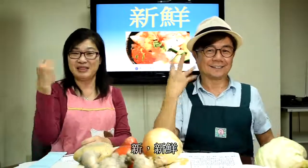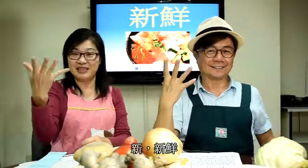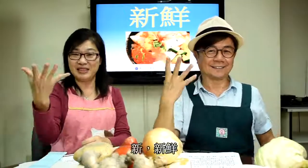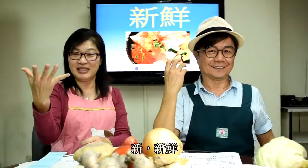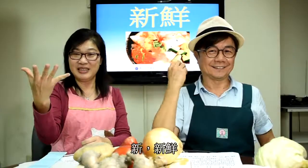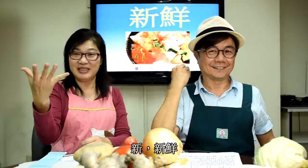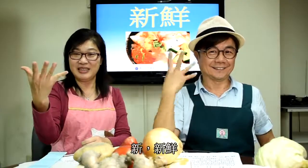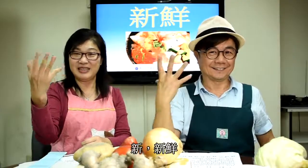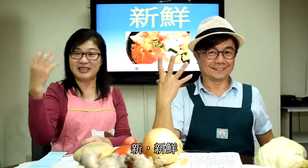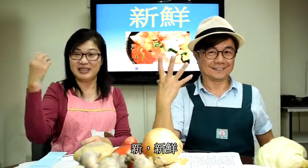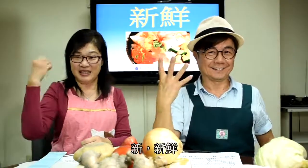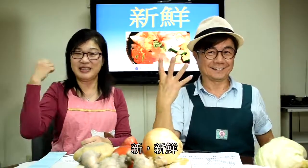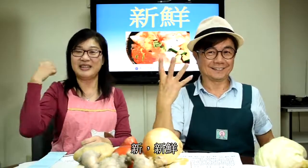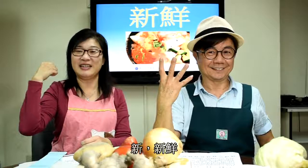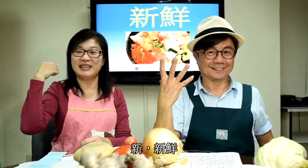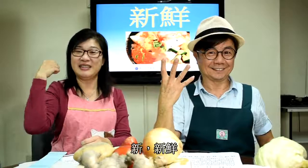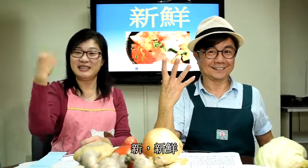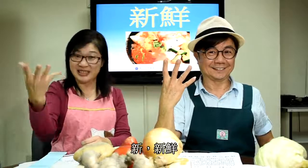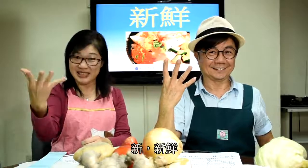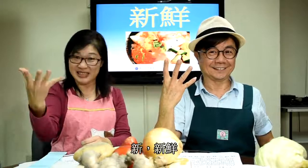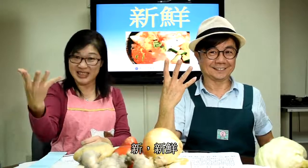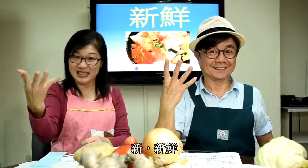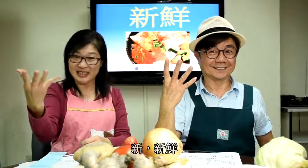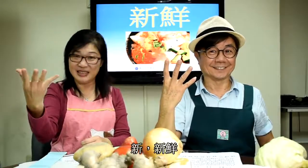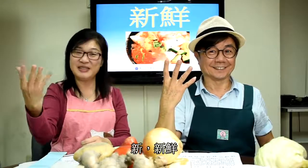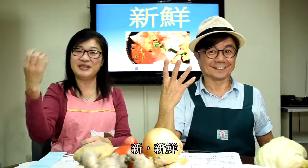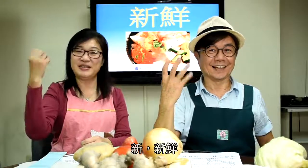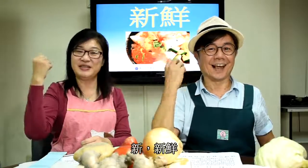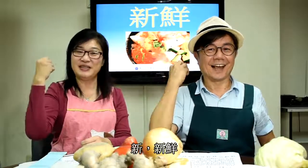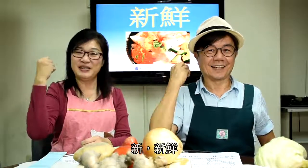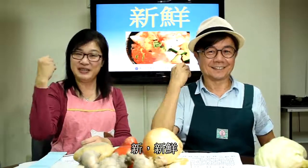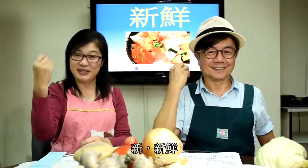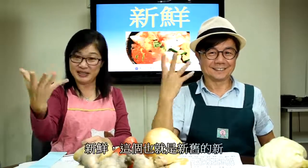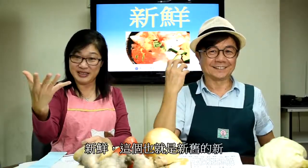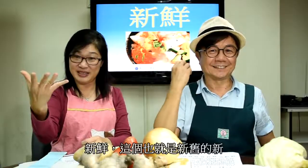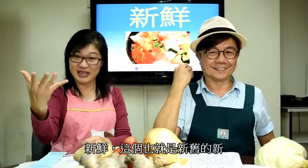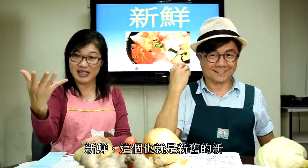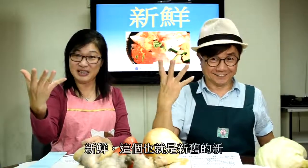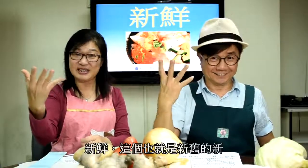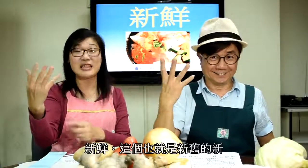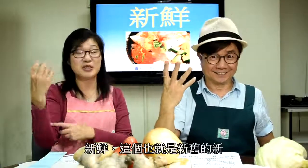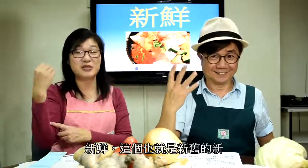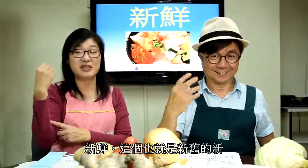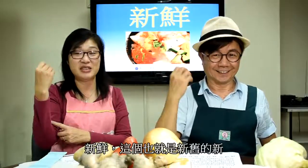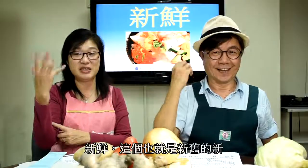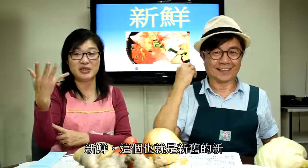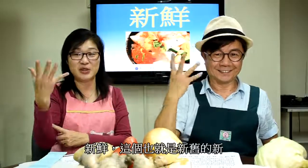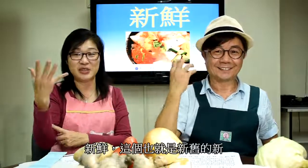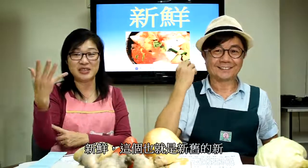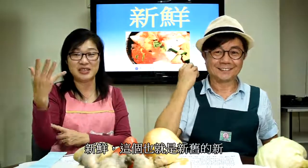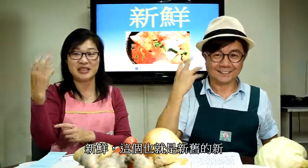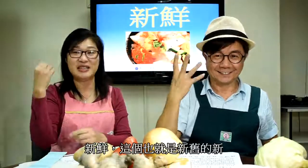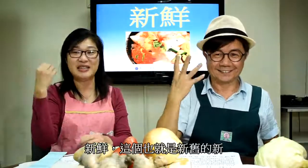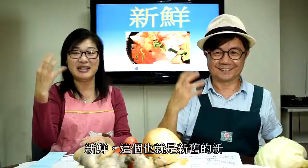新新鲜，新鲜，这个也就新旧的新。